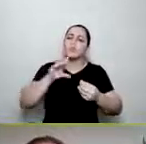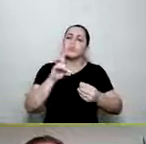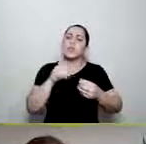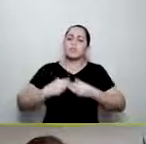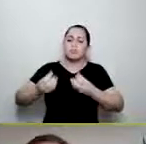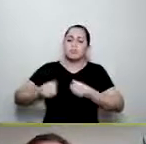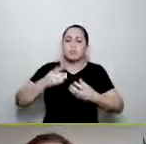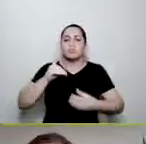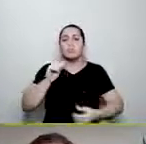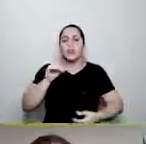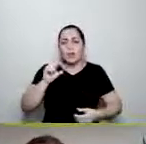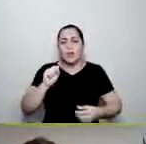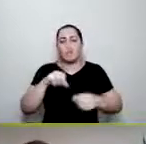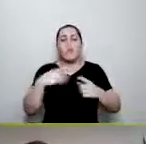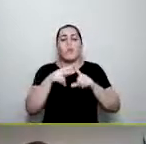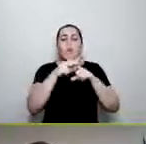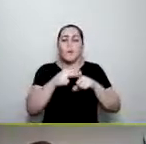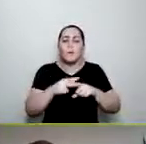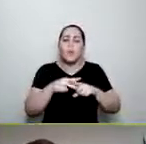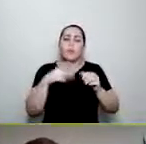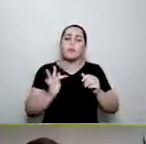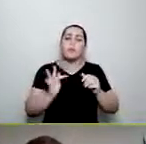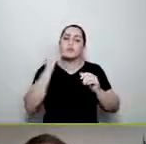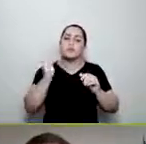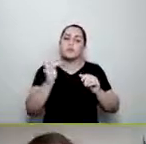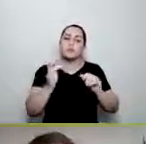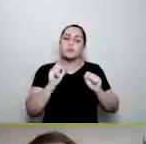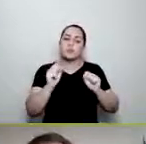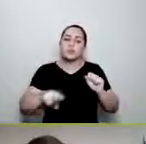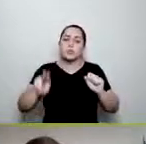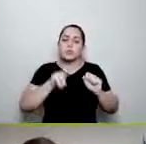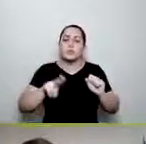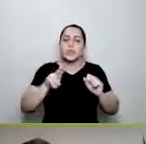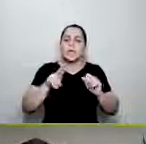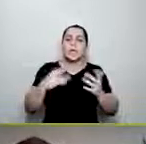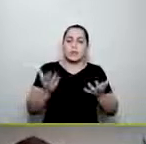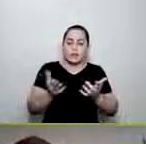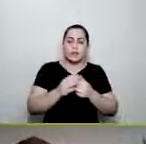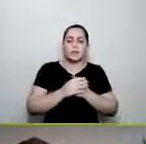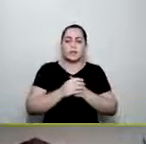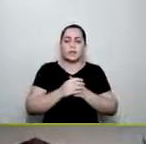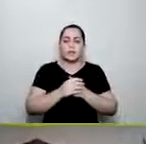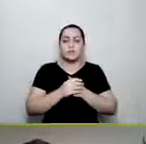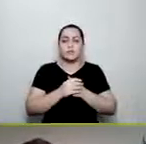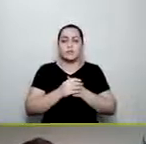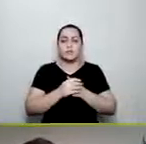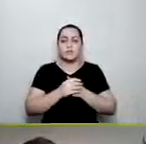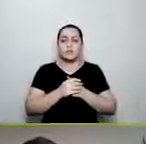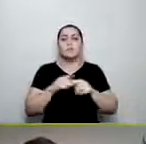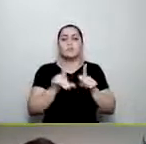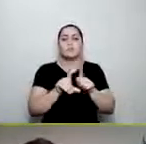são propostas, qual é o futuro, talvez, em criar, lidar, usar, transformar